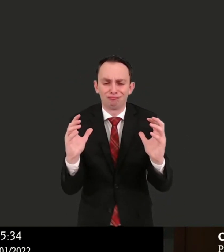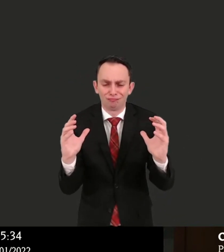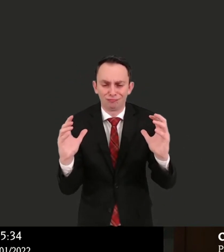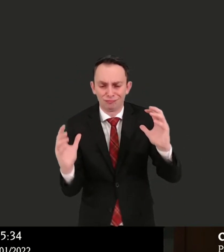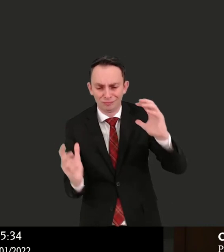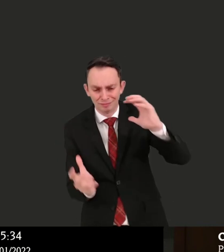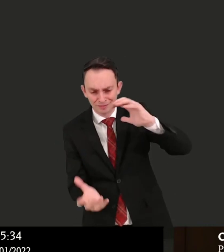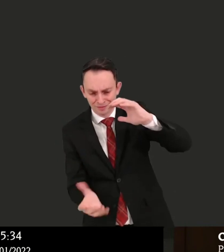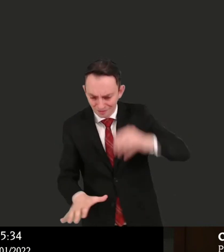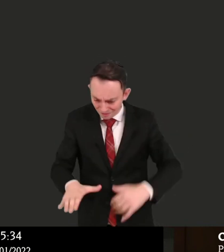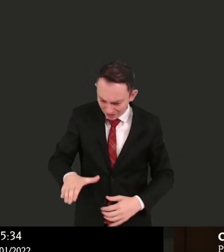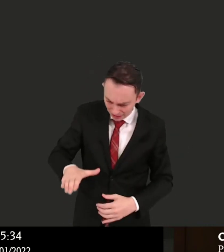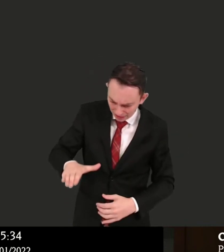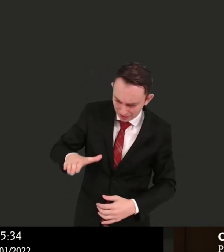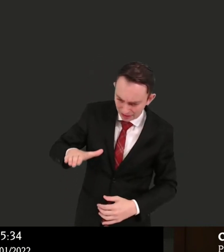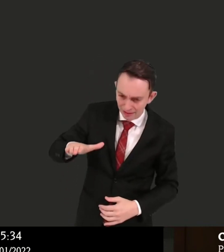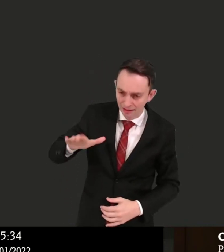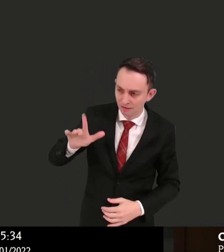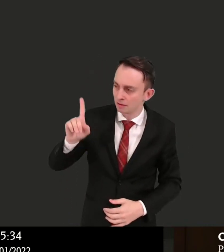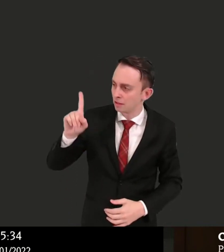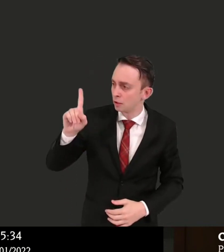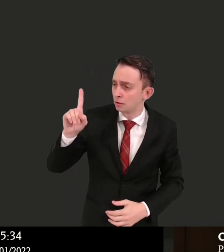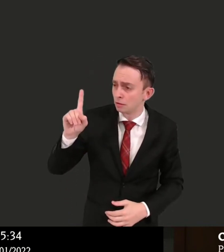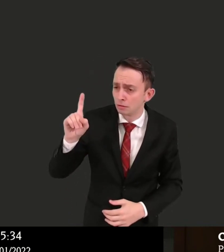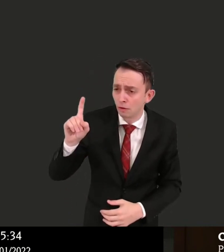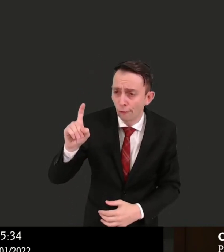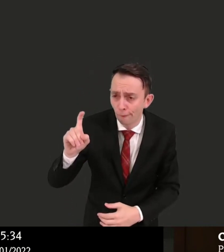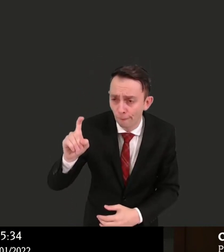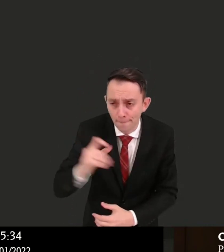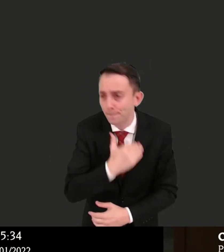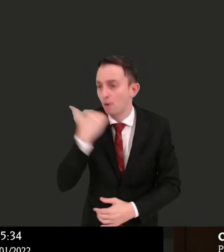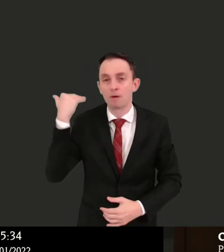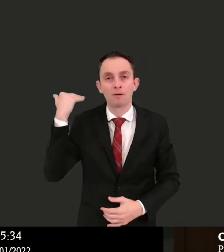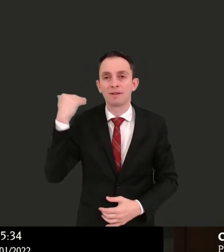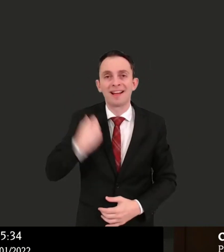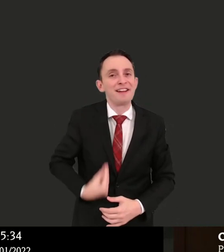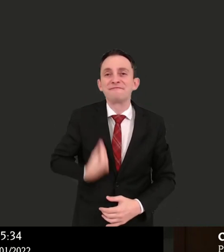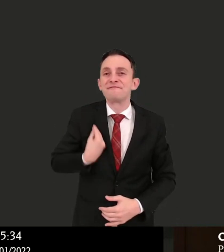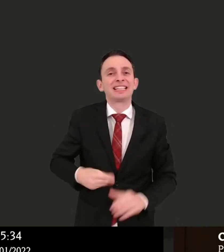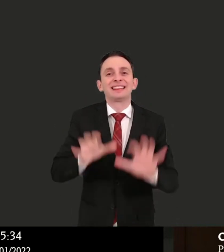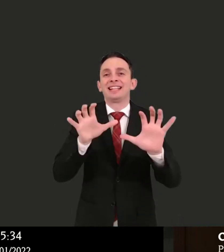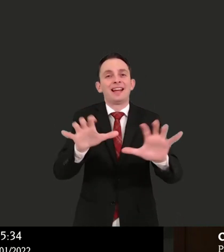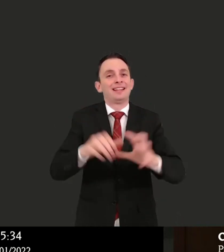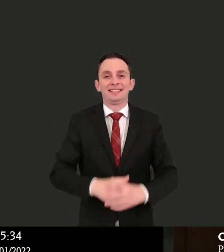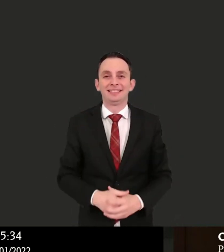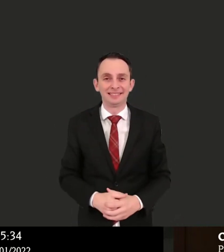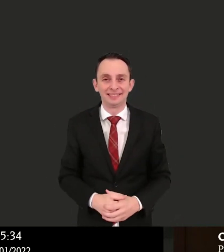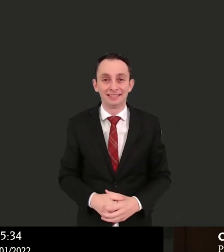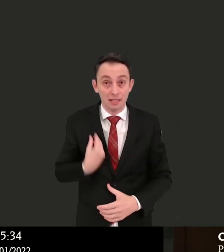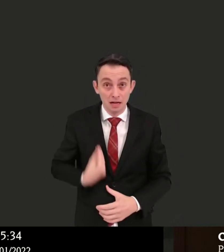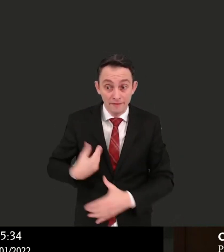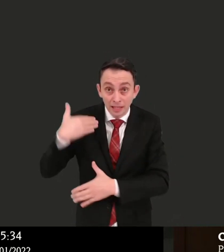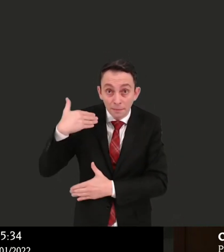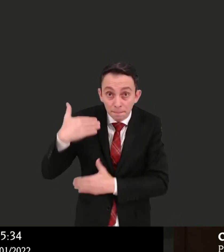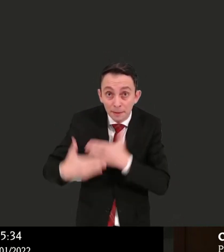e morte. E debaixo desse ciclo, nós vamos fazendo nossas